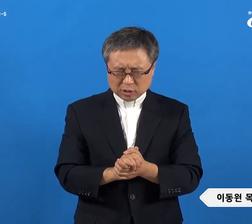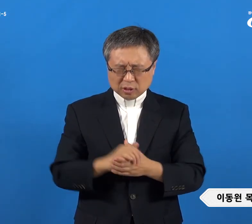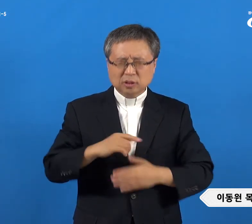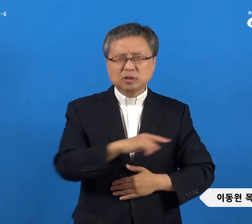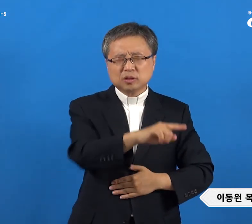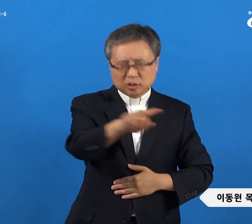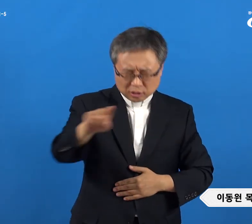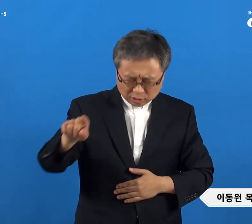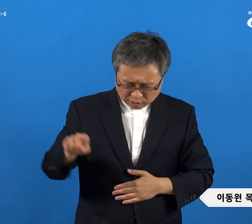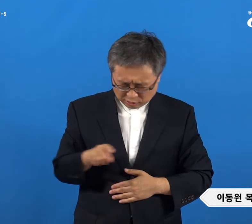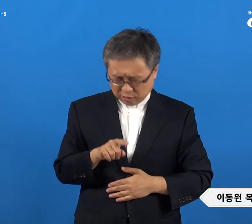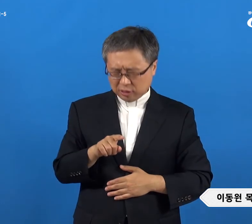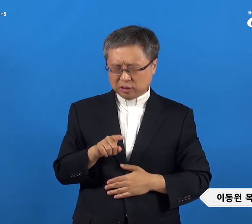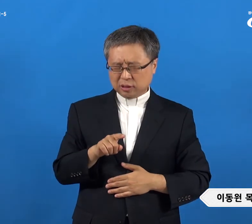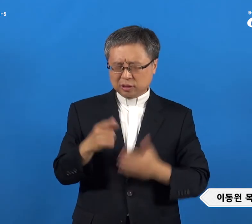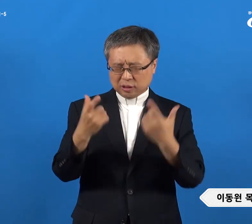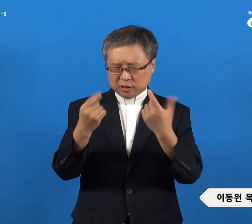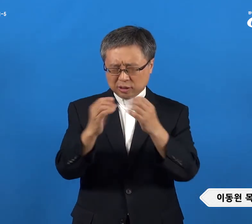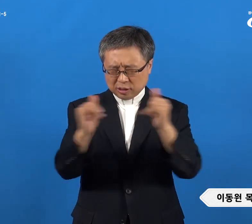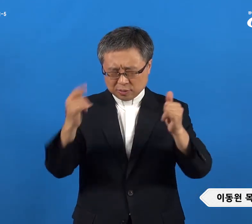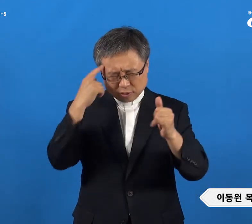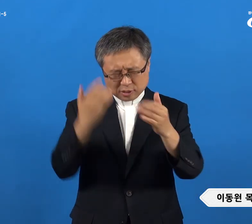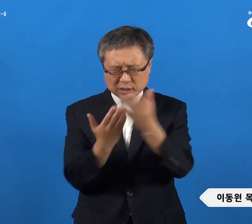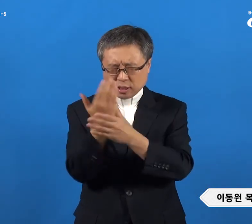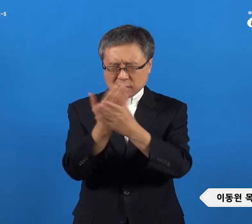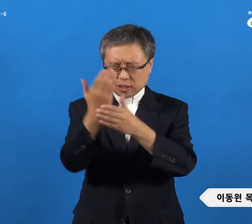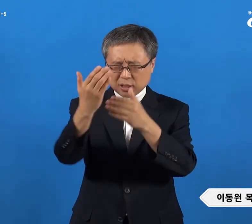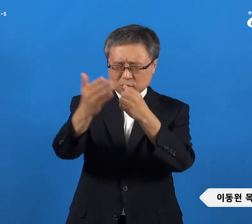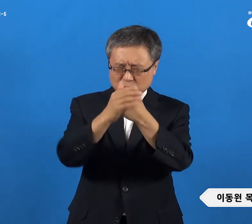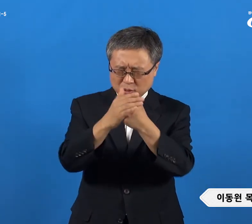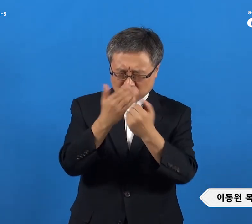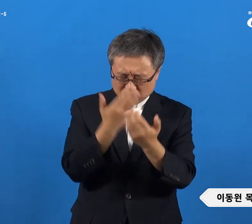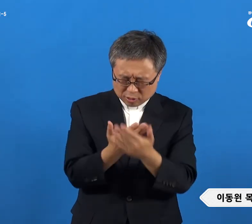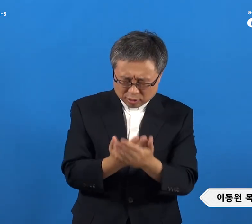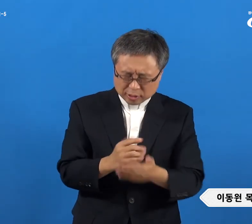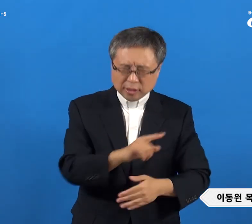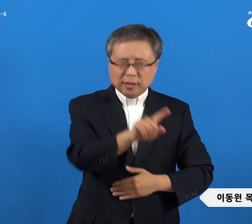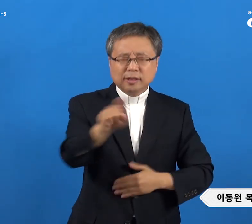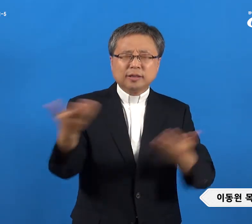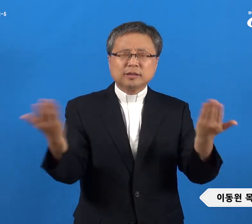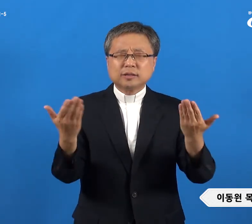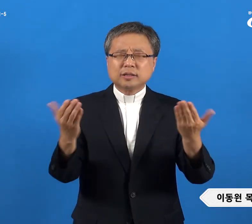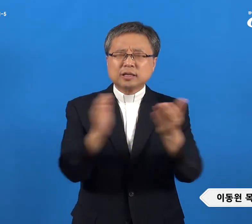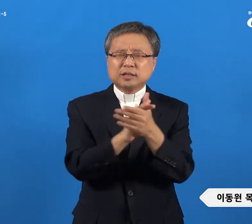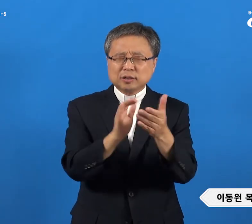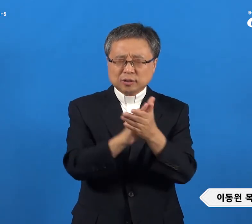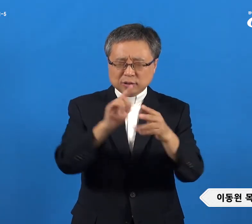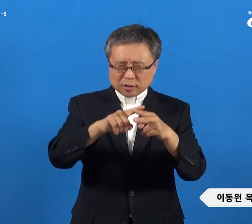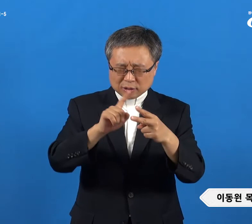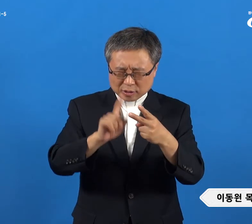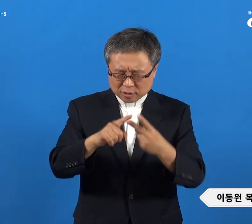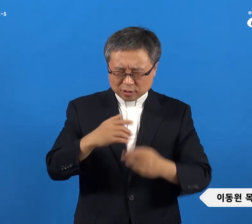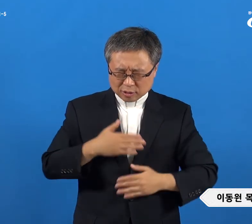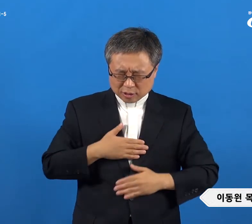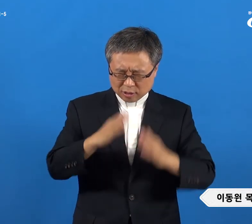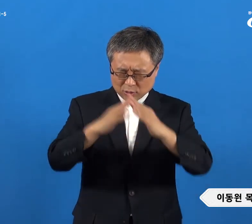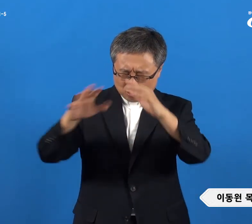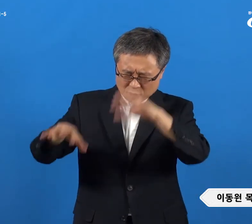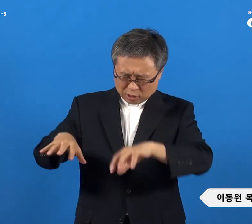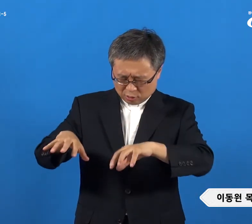사람 생각나게 도와달라고. 그들이 내 직장 동료이든 내 동네 이웃 사람이든